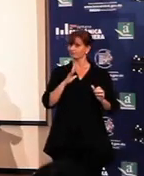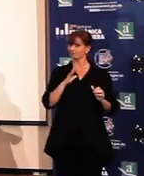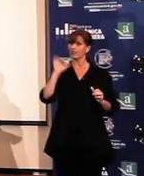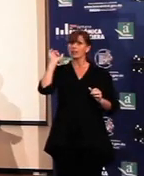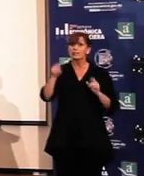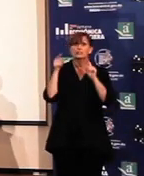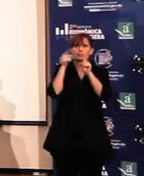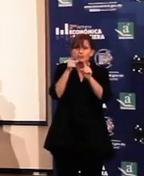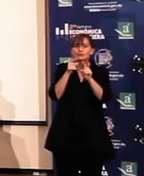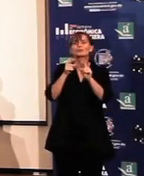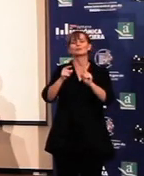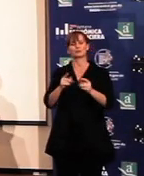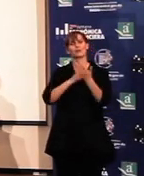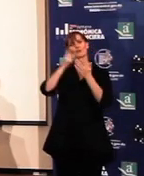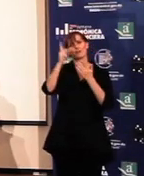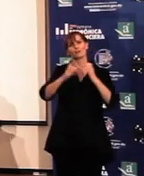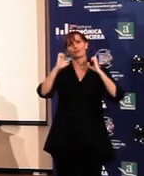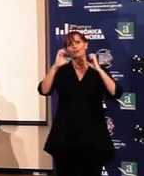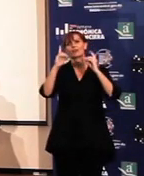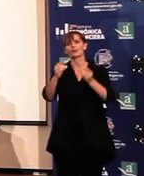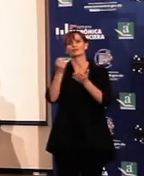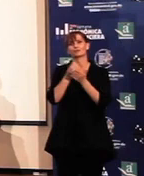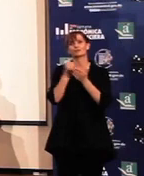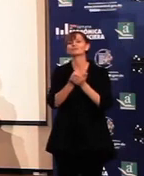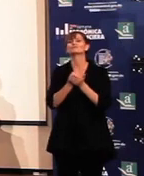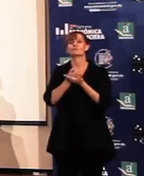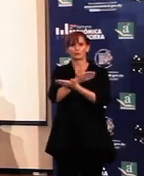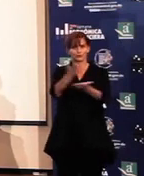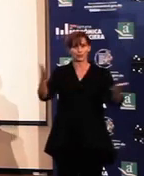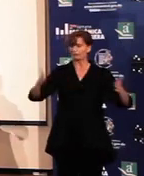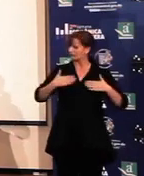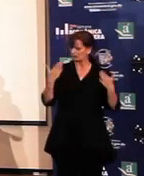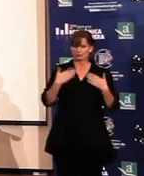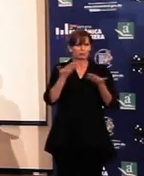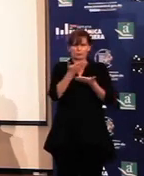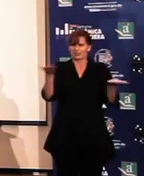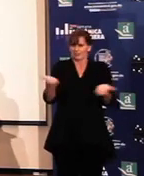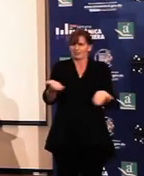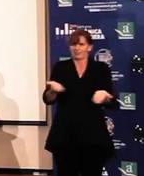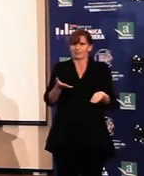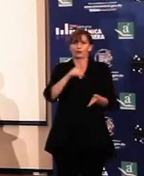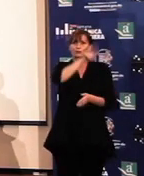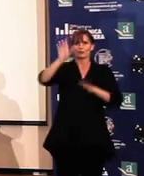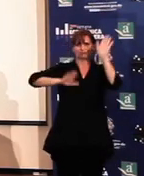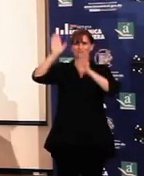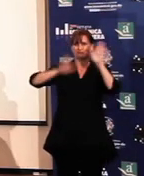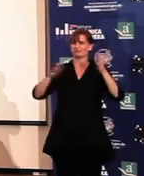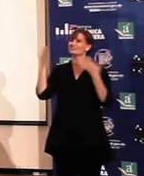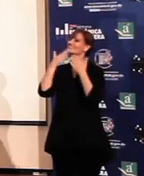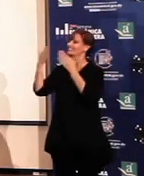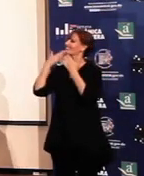de educación financiera incluyente de APAP y estamos contentísimos de que ustedes estén aquí y que van a participar todos en él. Muchas gracias.